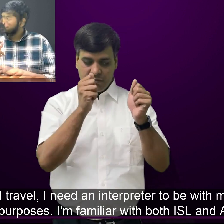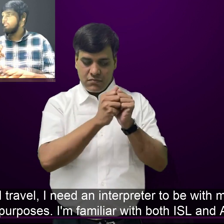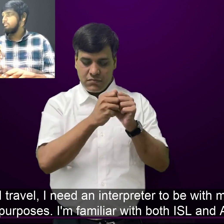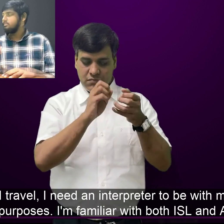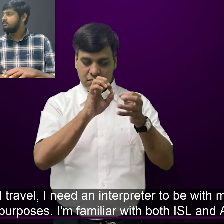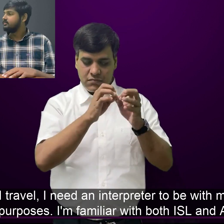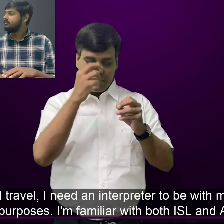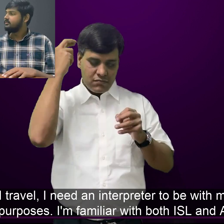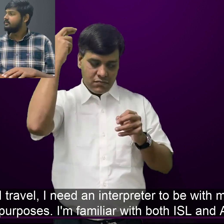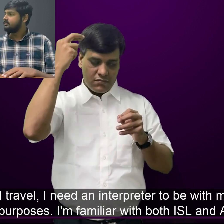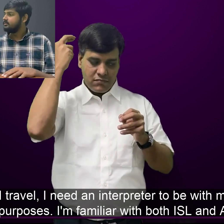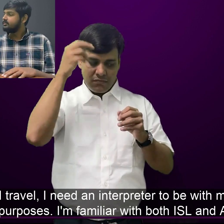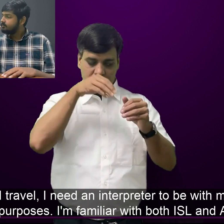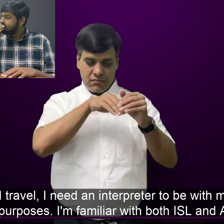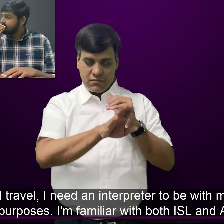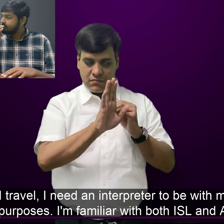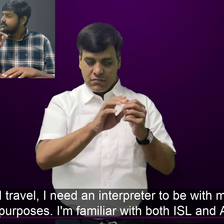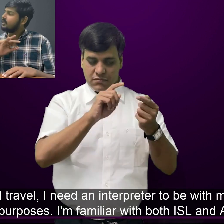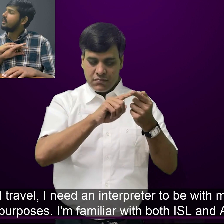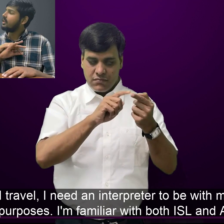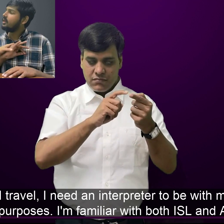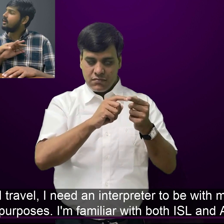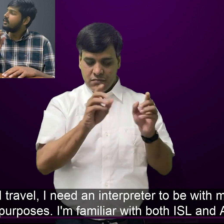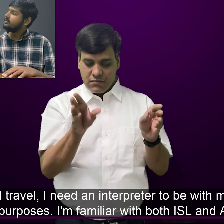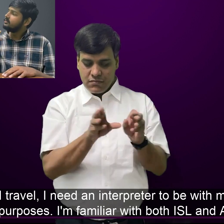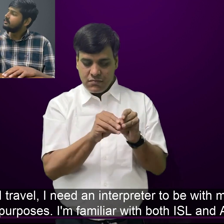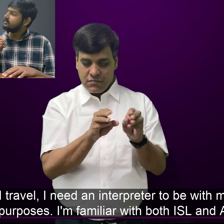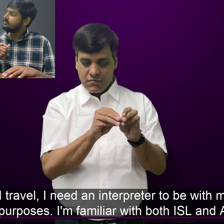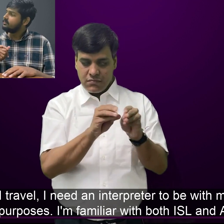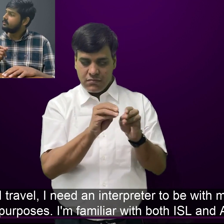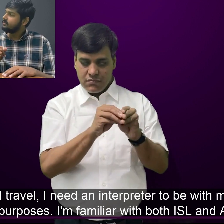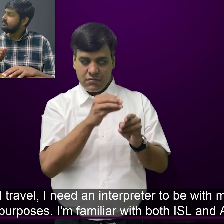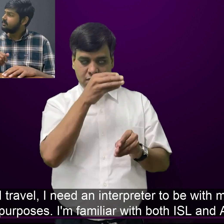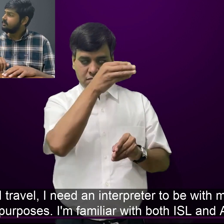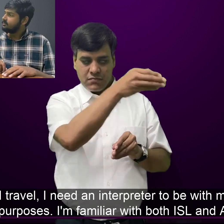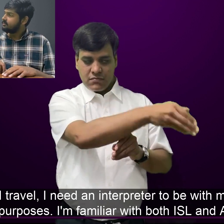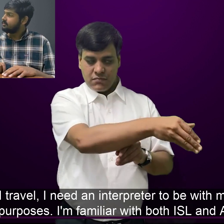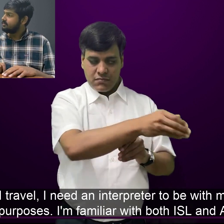साथ रहे। कहीं भी मैं जाऊँ तो वह सभी बातों का अनुवाद कर सके।